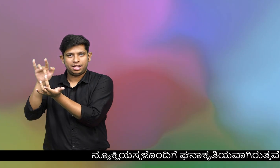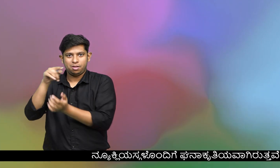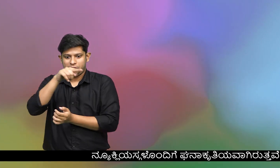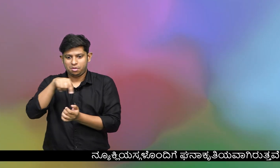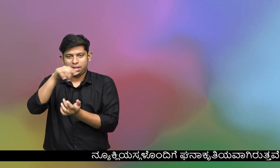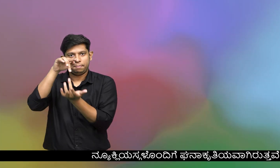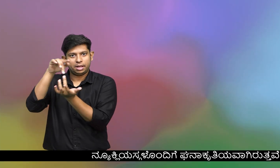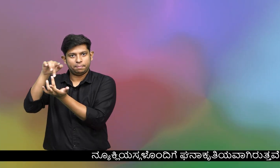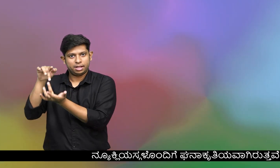ಘನಾಕೃತಿವಾಗಿರುತ್ತವೆ.